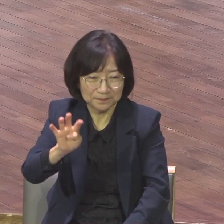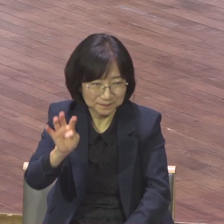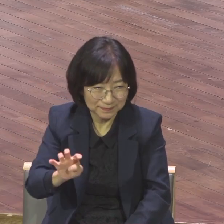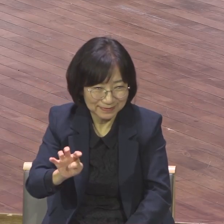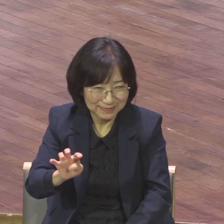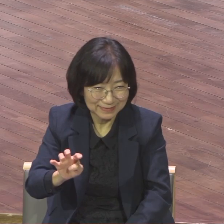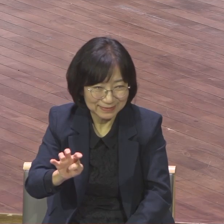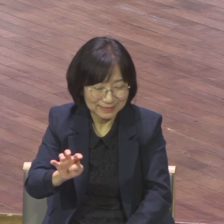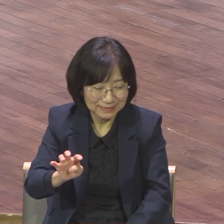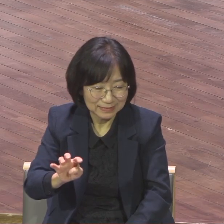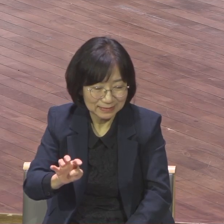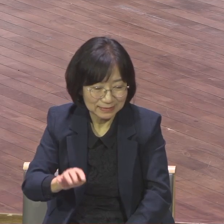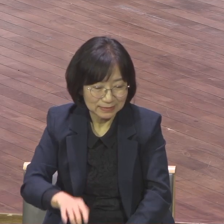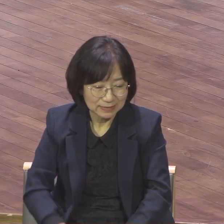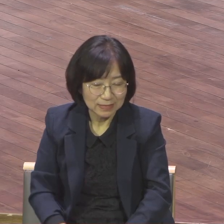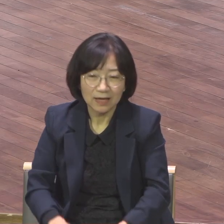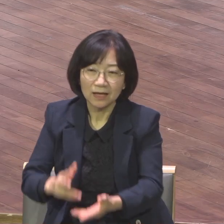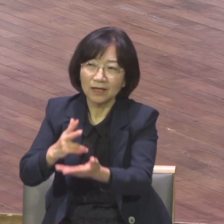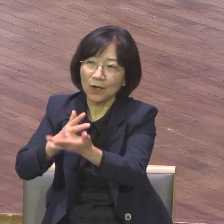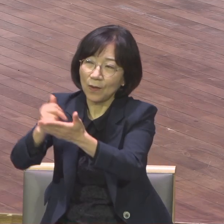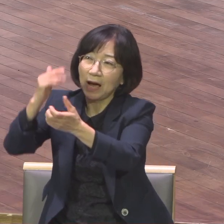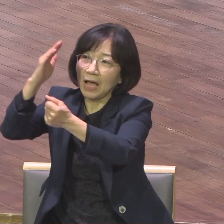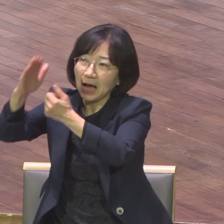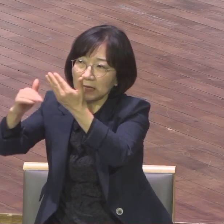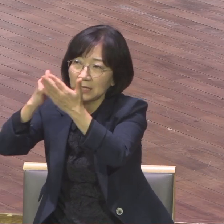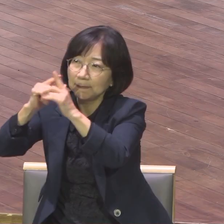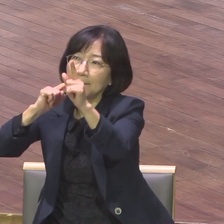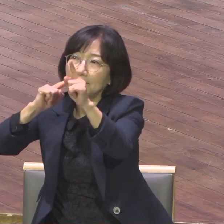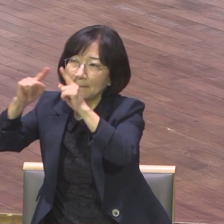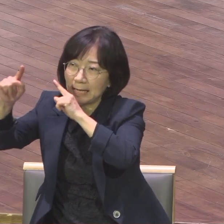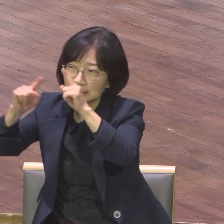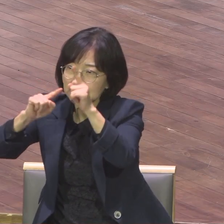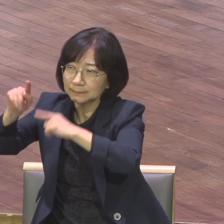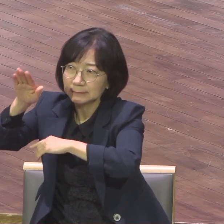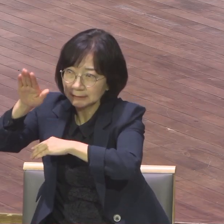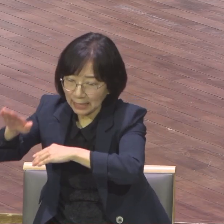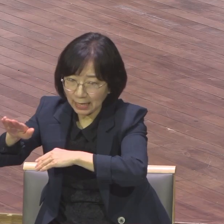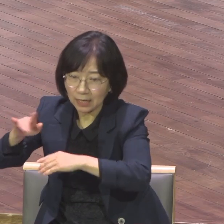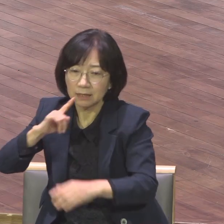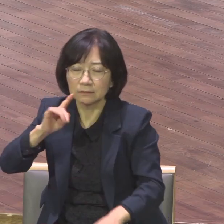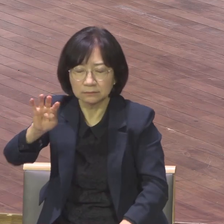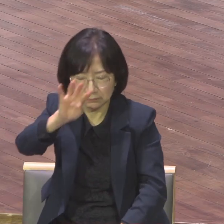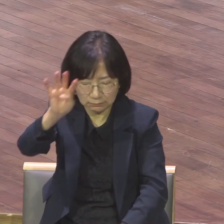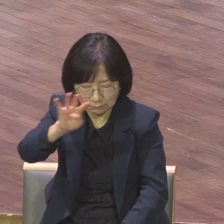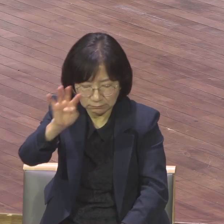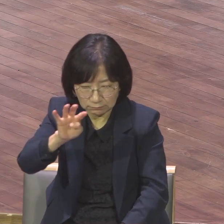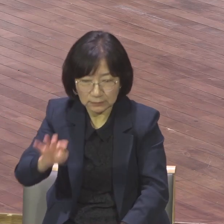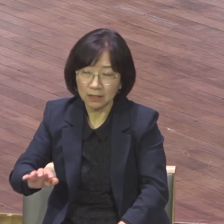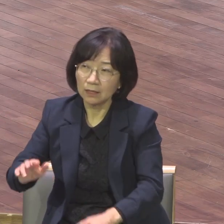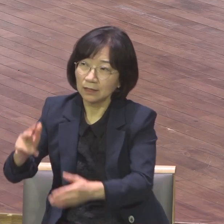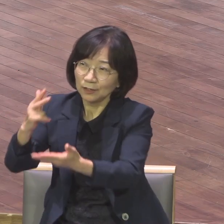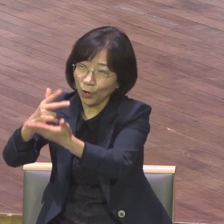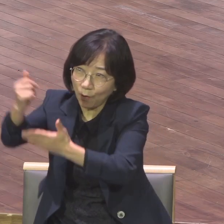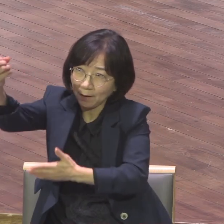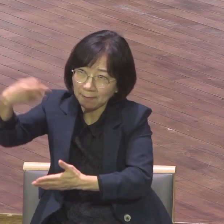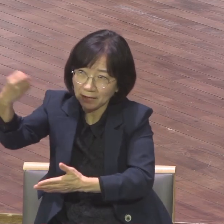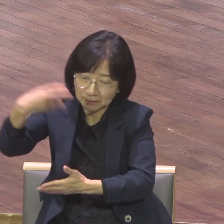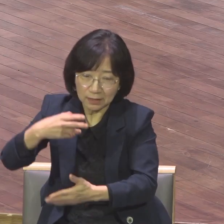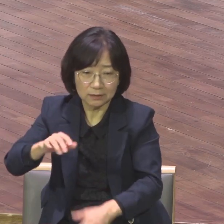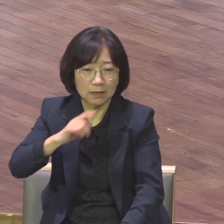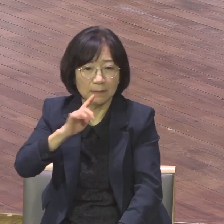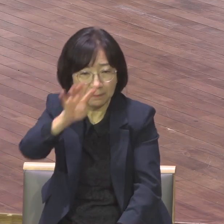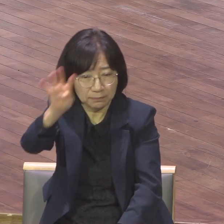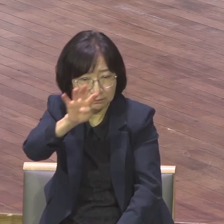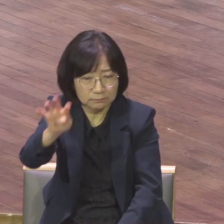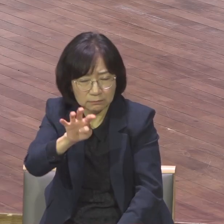여호와 하나님께서 이렇게 말씀하신다는 내용이 계속해서 반복이 되죠. 여호와께서 말씀하시더라, 이 반복하는데,